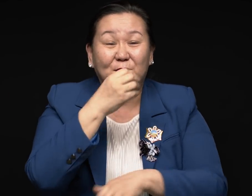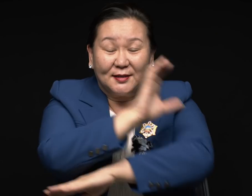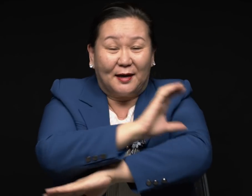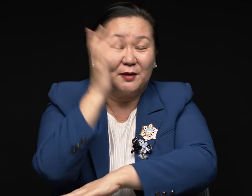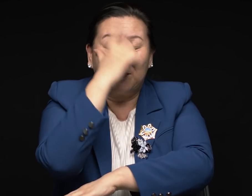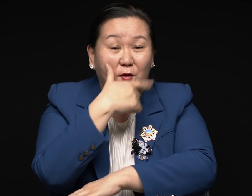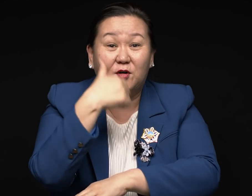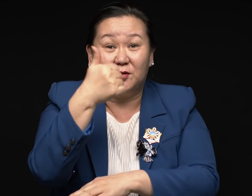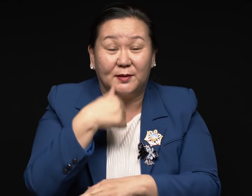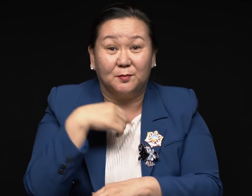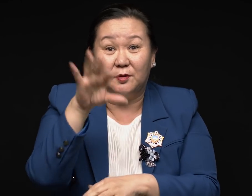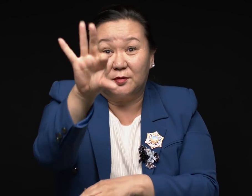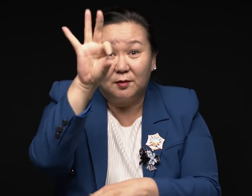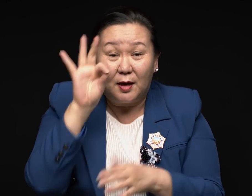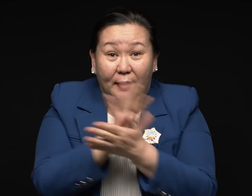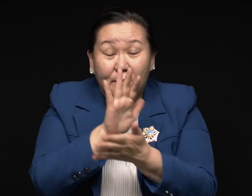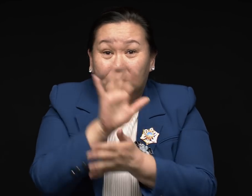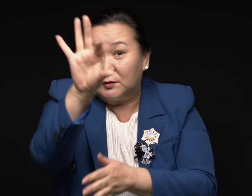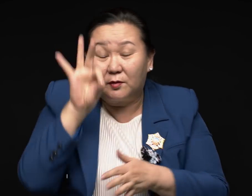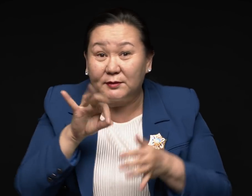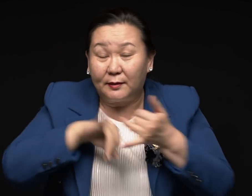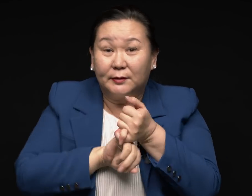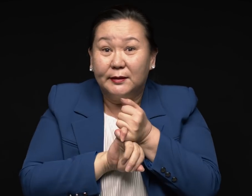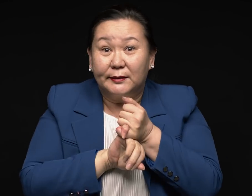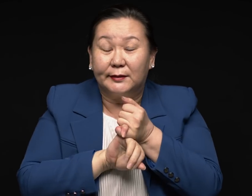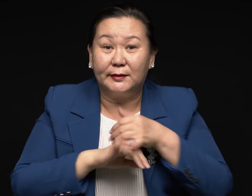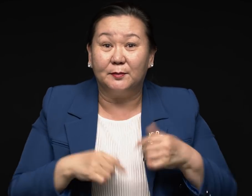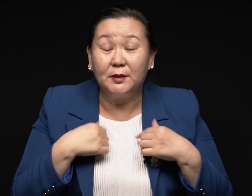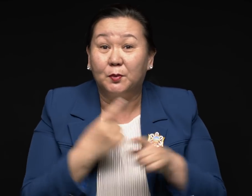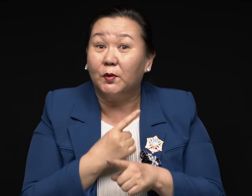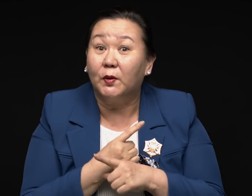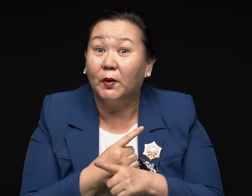сургуулаас хамгийн хөөрхөн нь мэсэн болохоор айгүй хурдан цонгож аваад гэрэлсэн миний буруу юу?